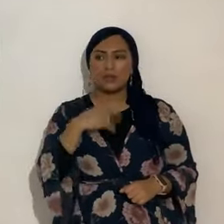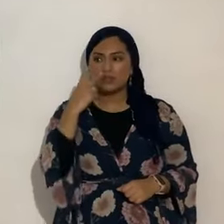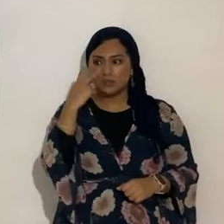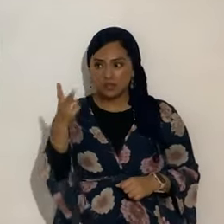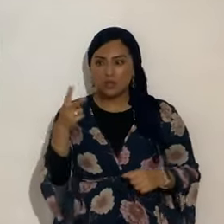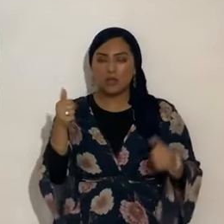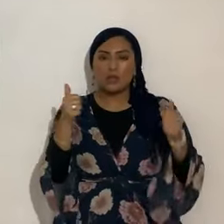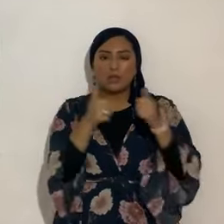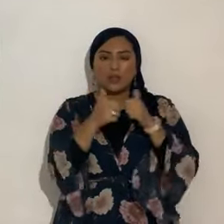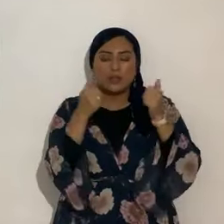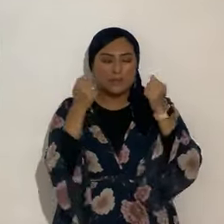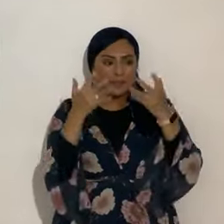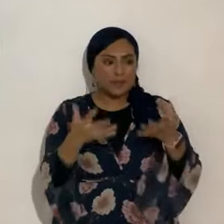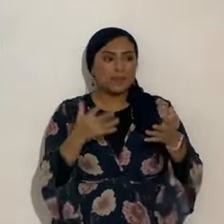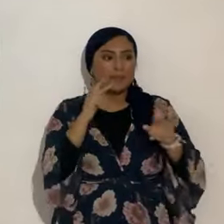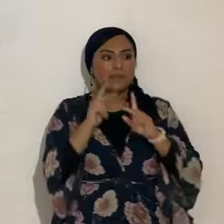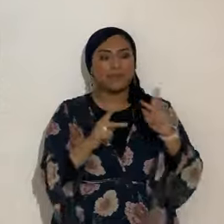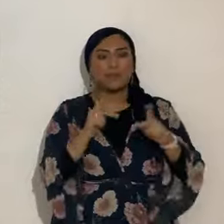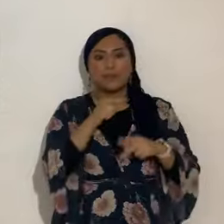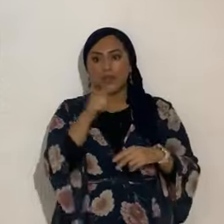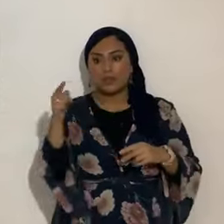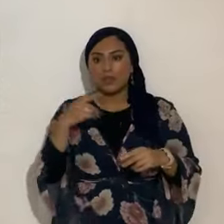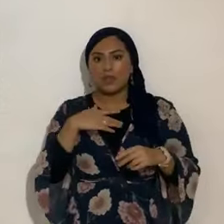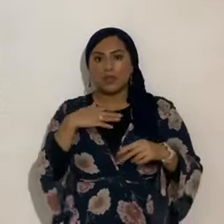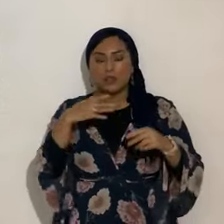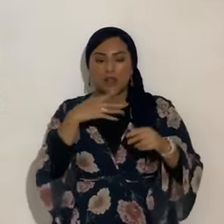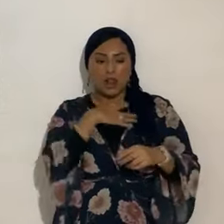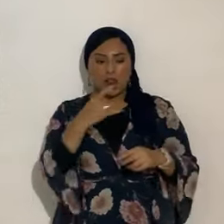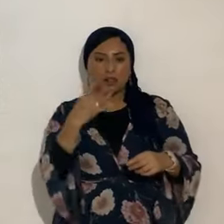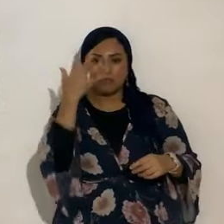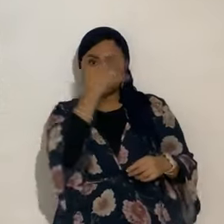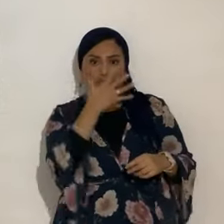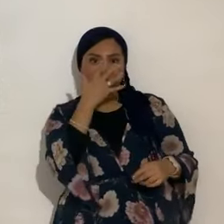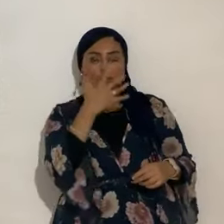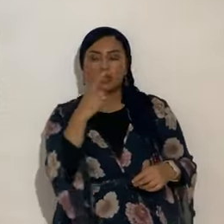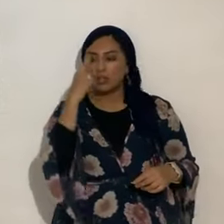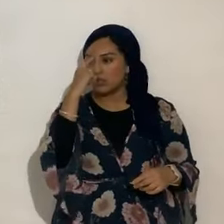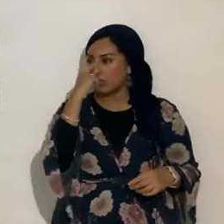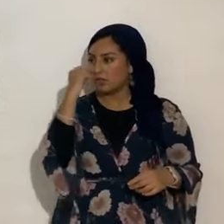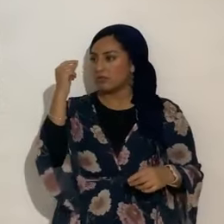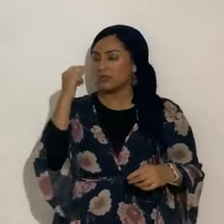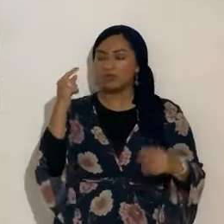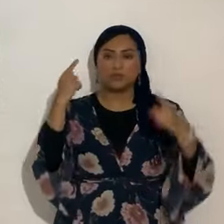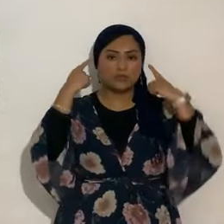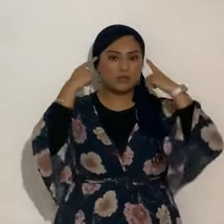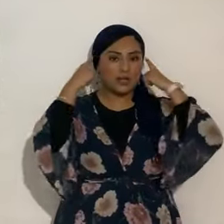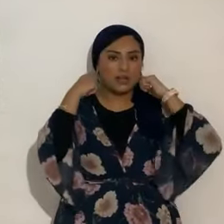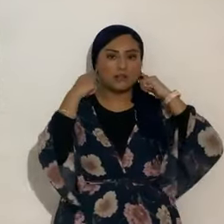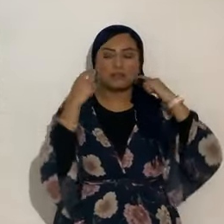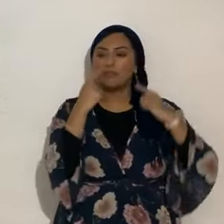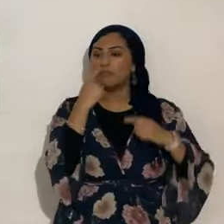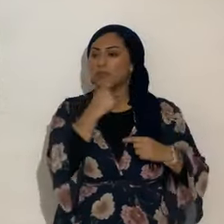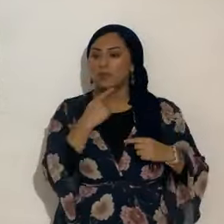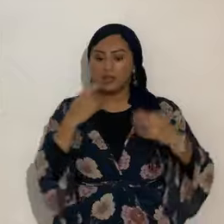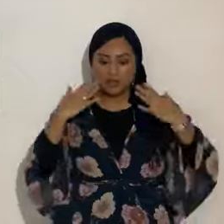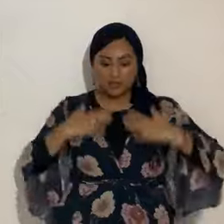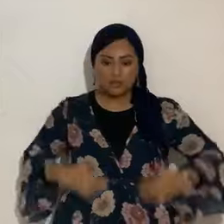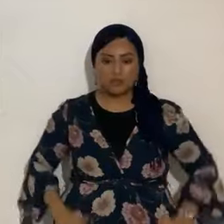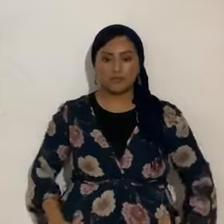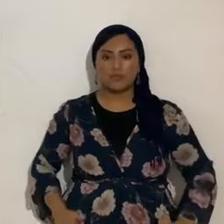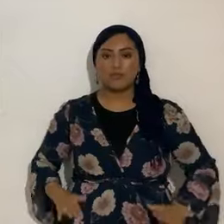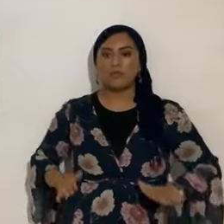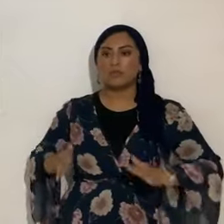mucha gente. Idolatraban su cabello, su cara, su nariz, sus orejas, su boca, su cuerpo, su